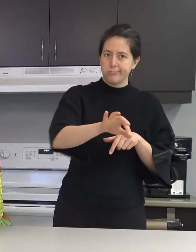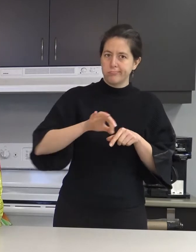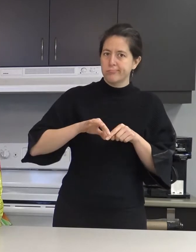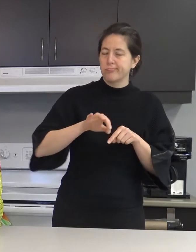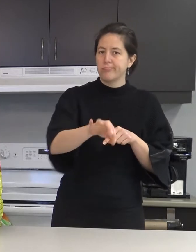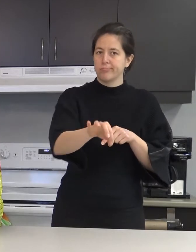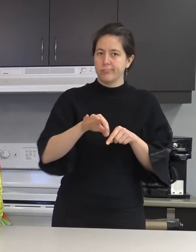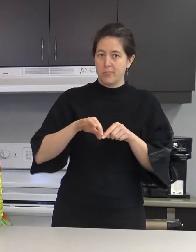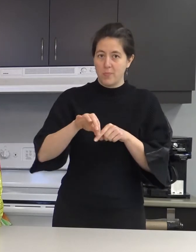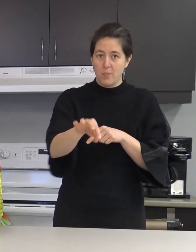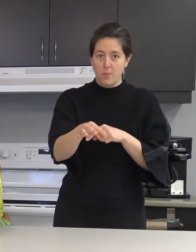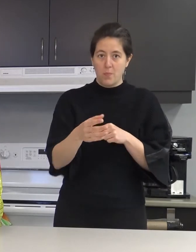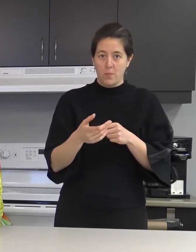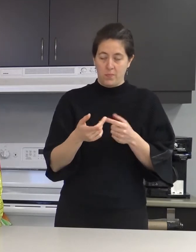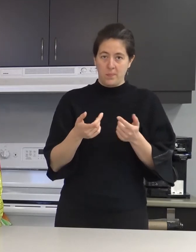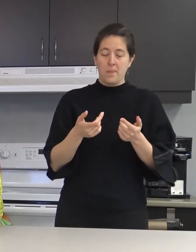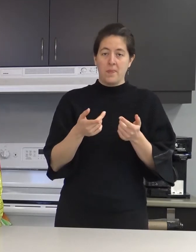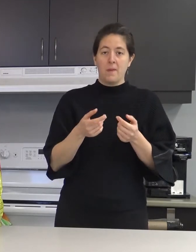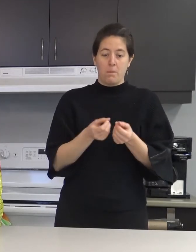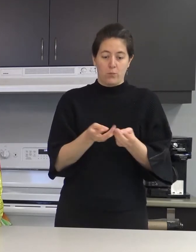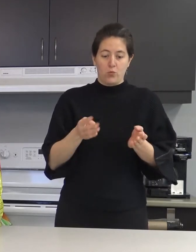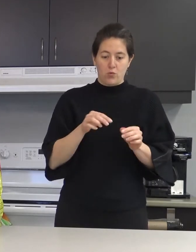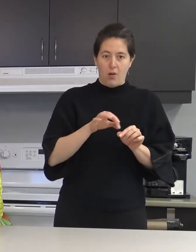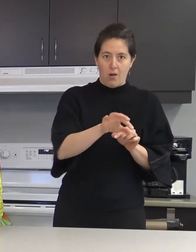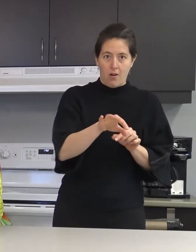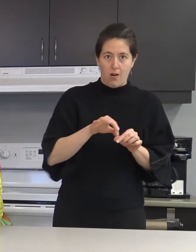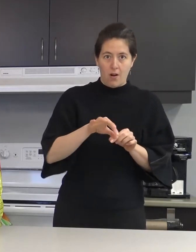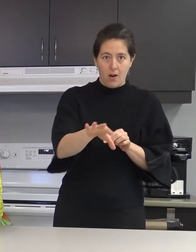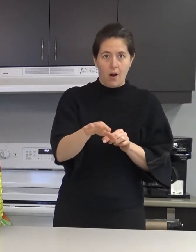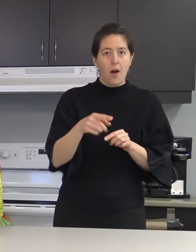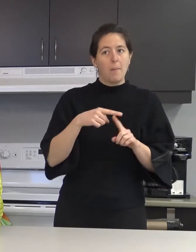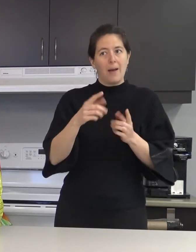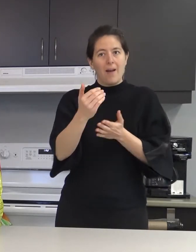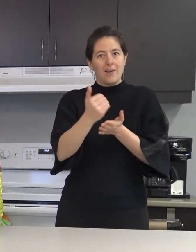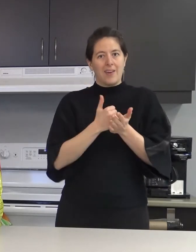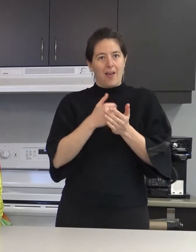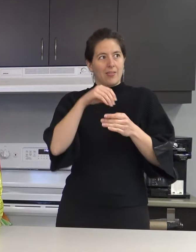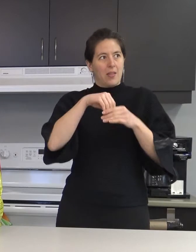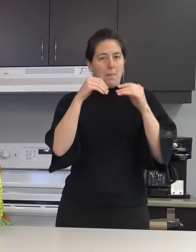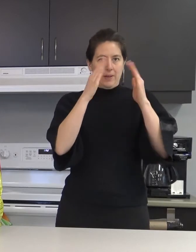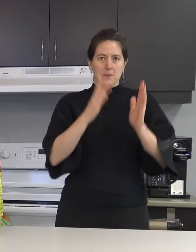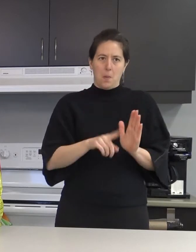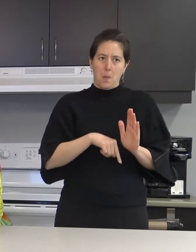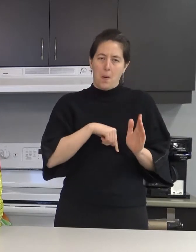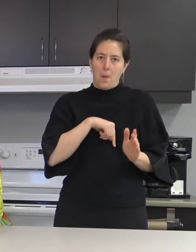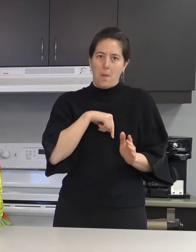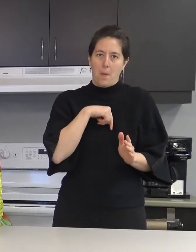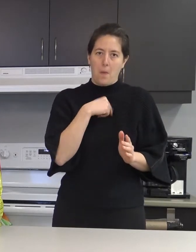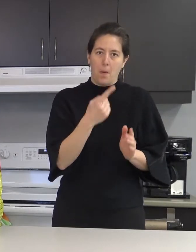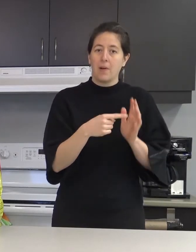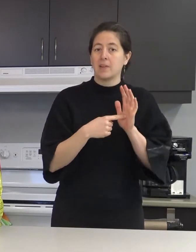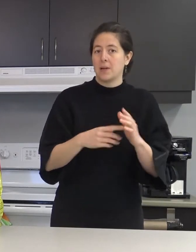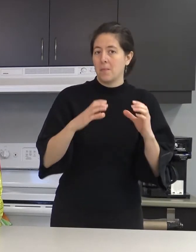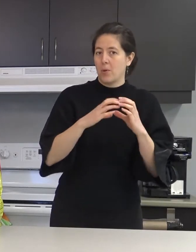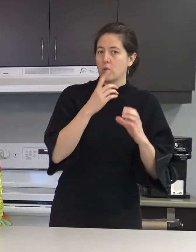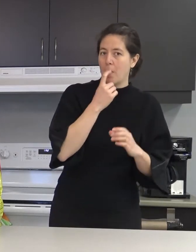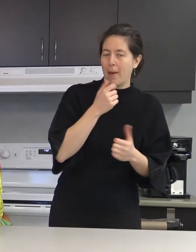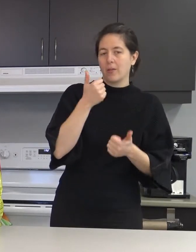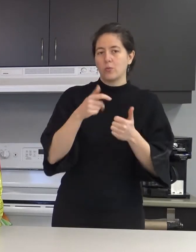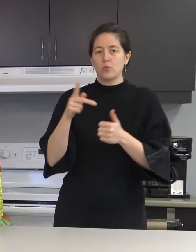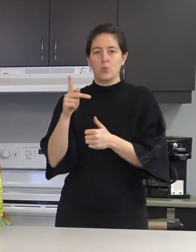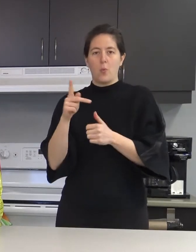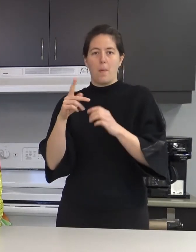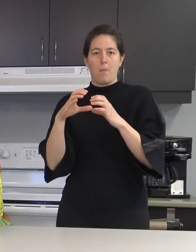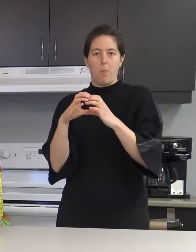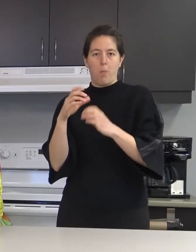vous voulez les garder durant une longue période à l'intérieur, comme les tomates ou les poivrons par